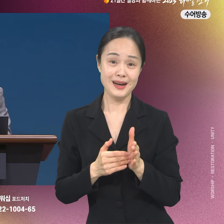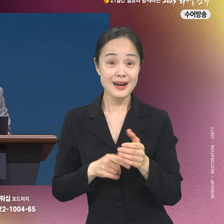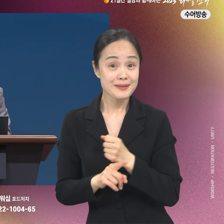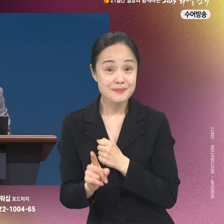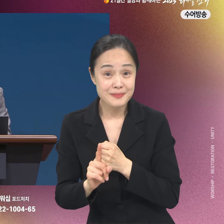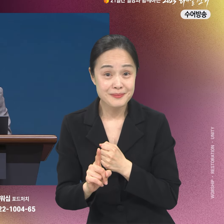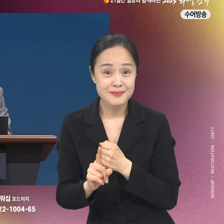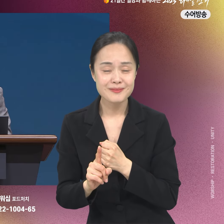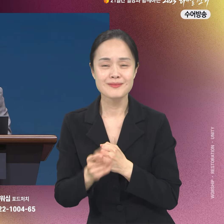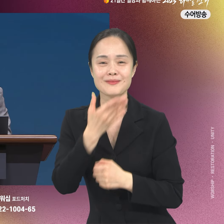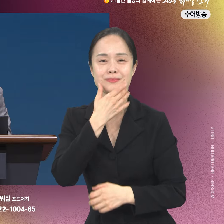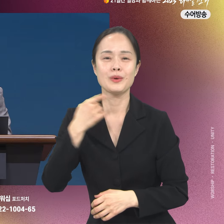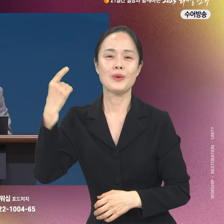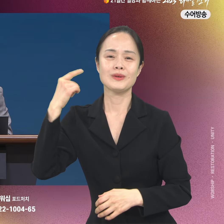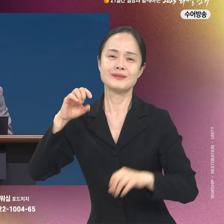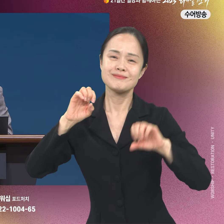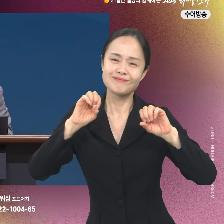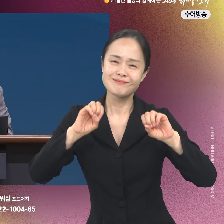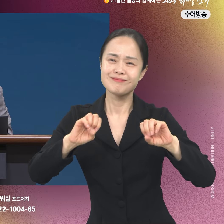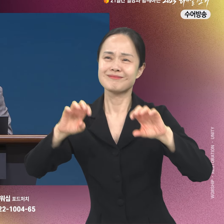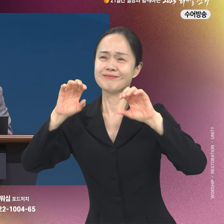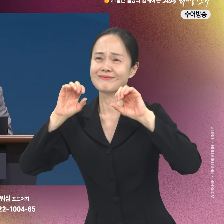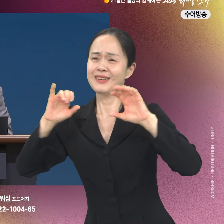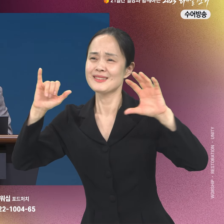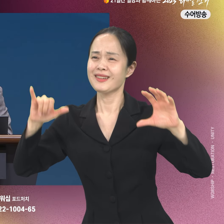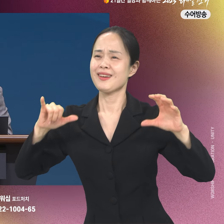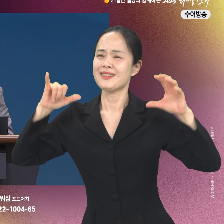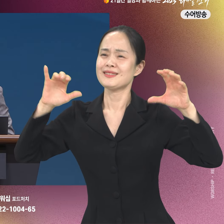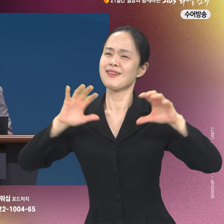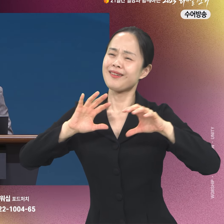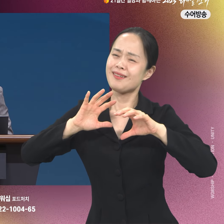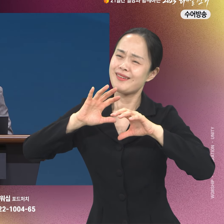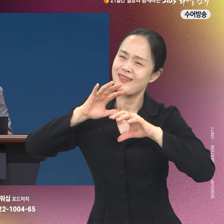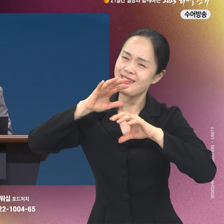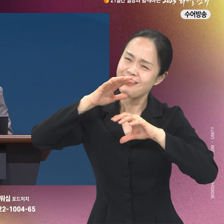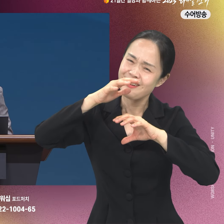겁니다. 그리고